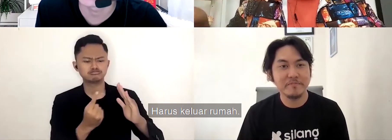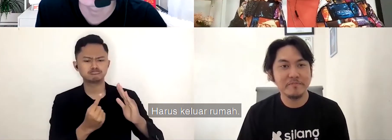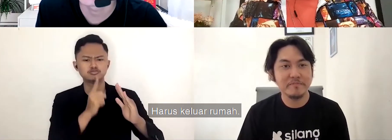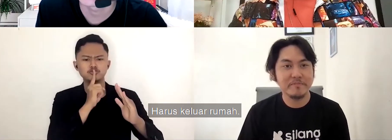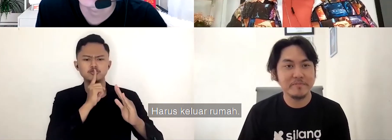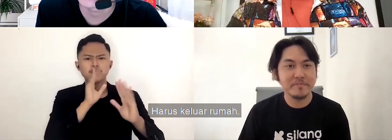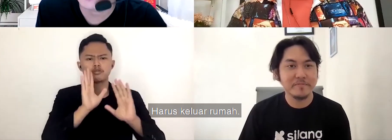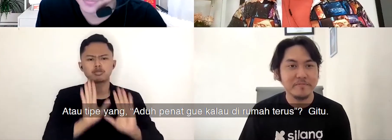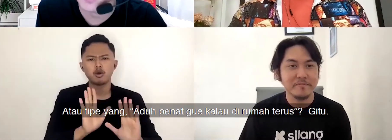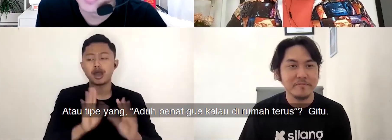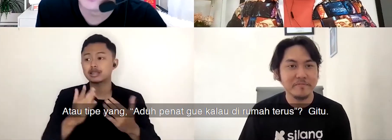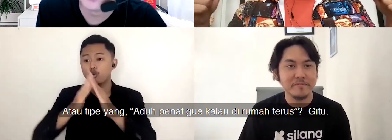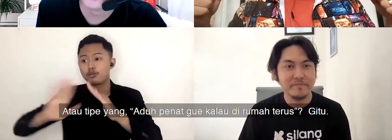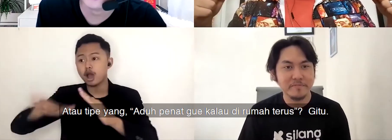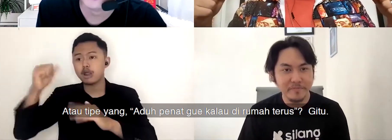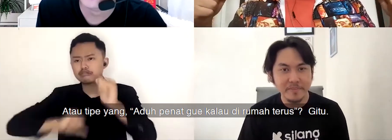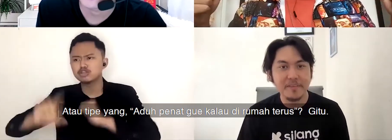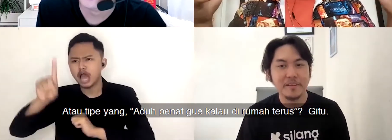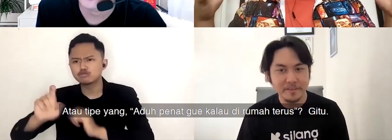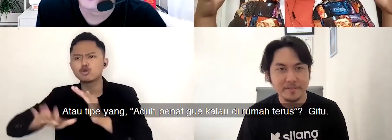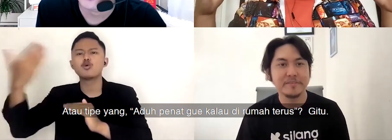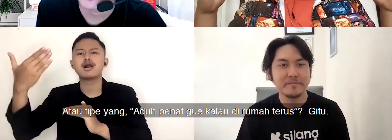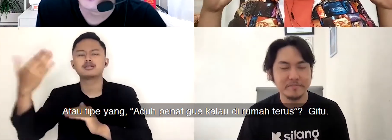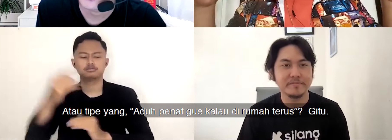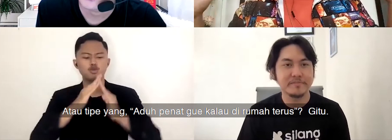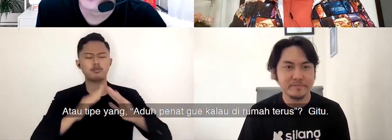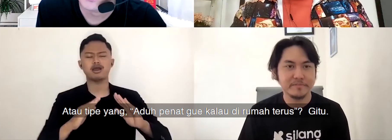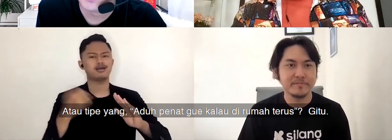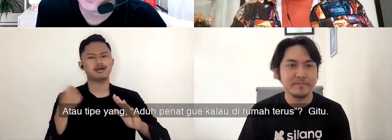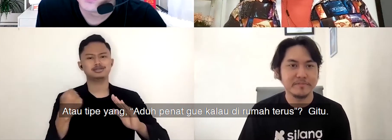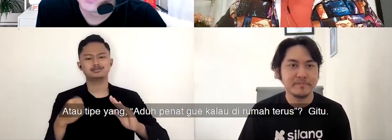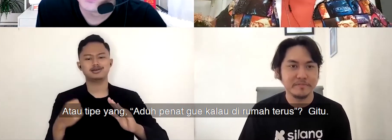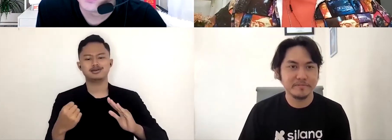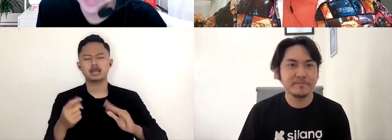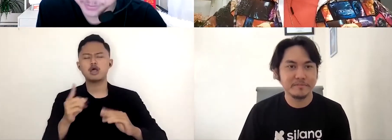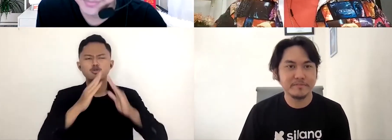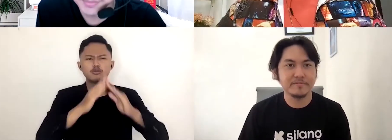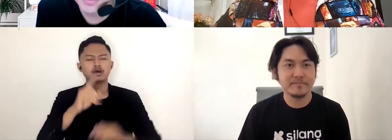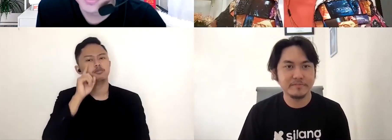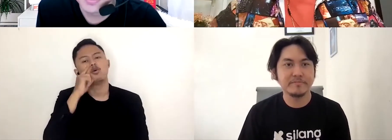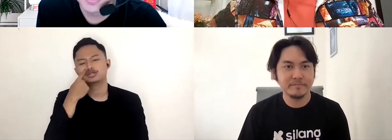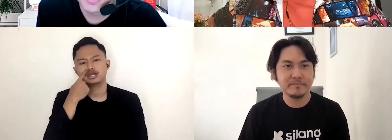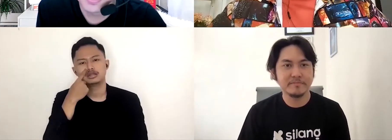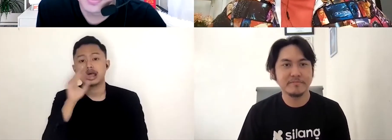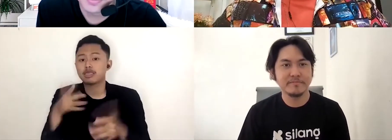rumah gue mah nggak gitu kan ataupun kayak Aduh nabi kalau di rumah terus gitu